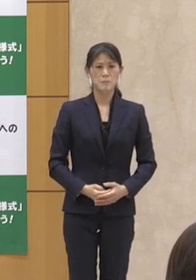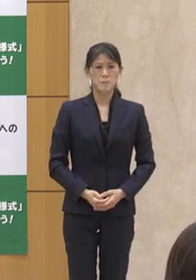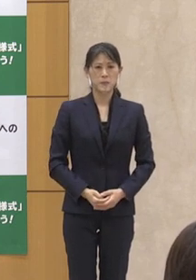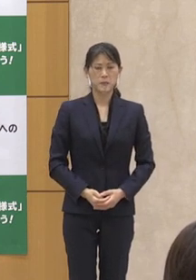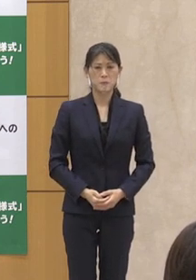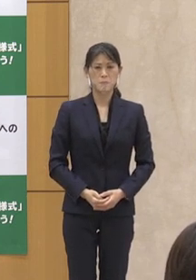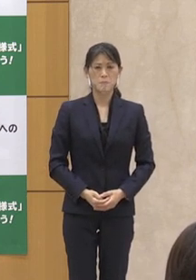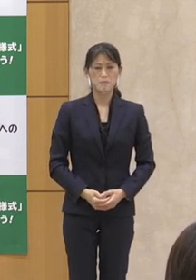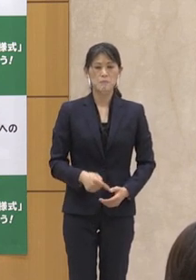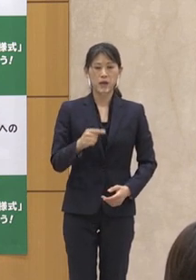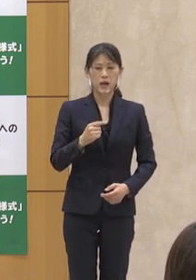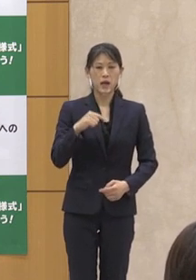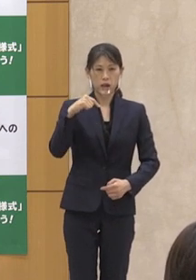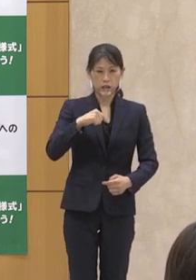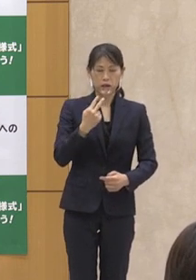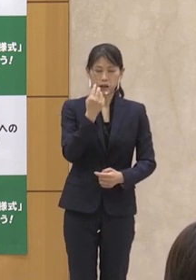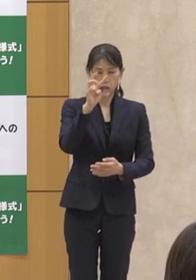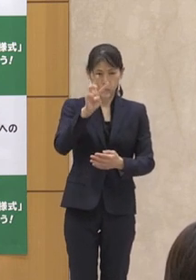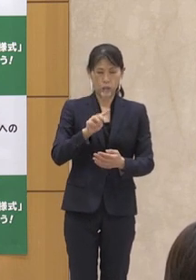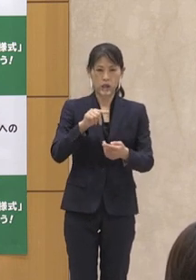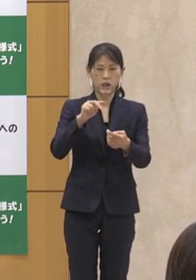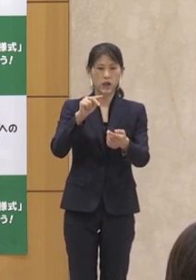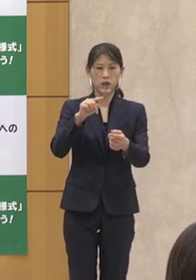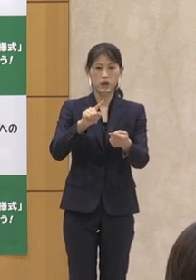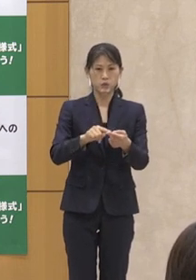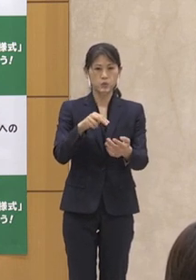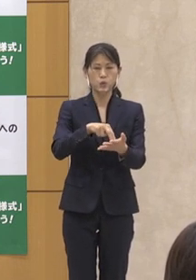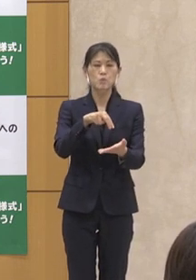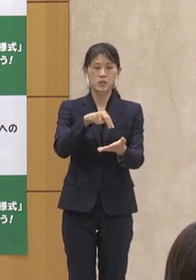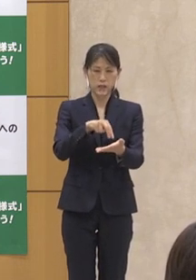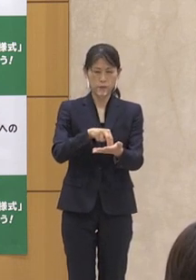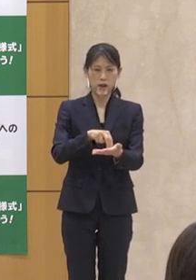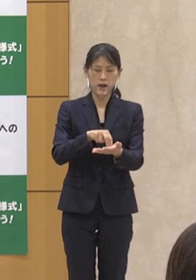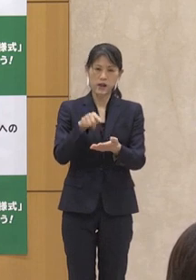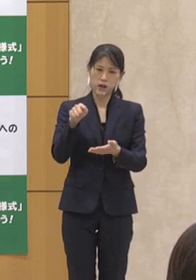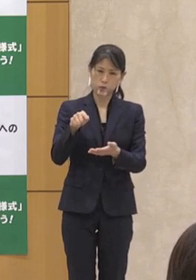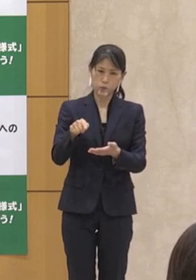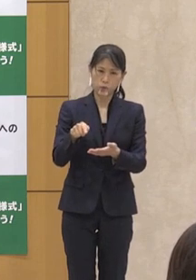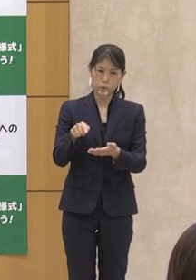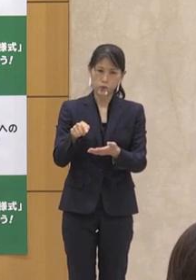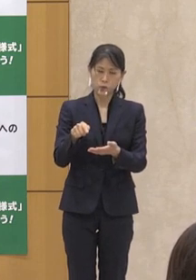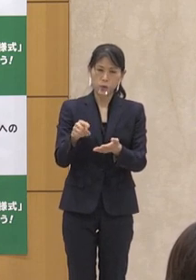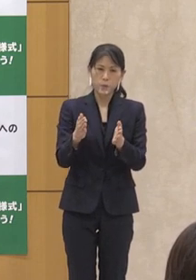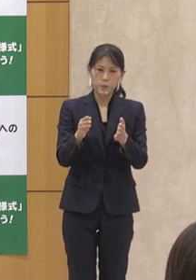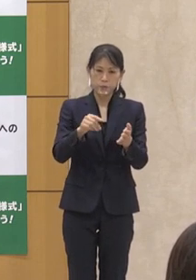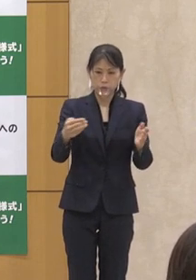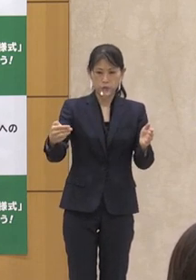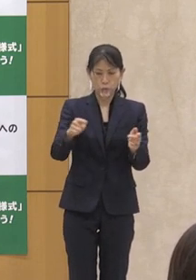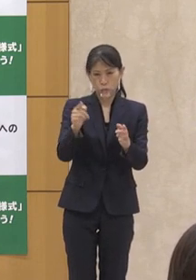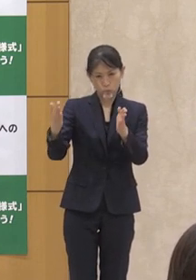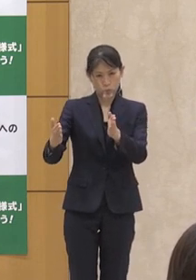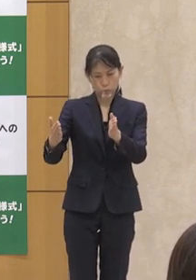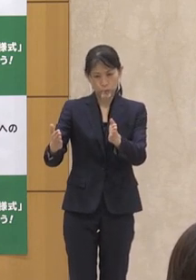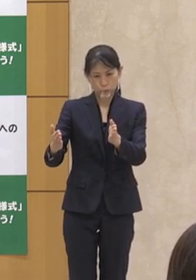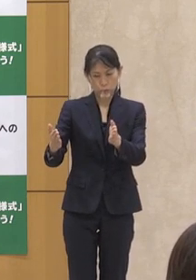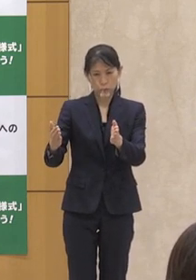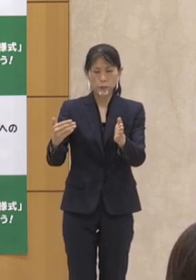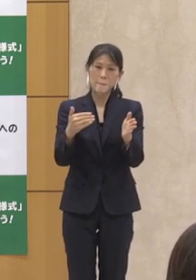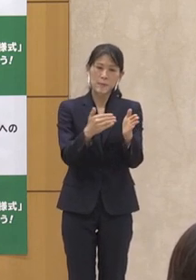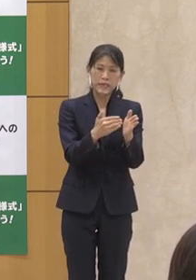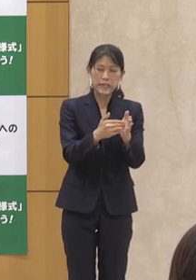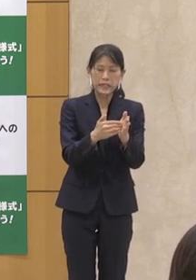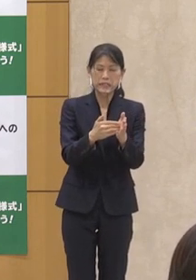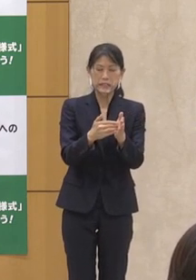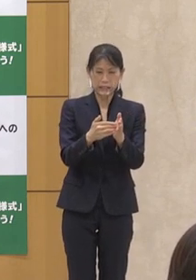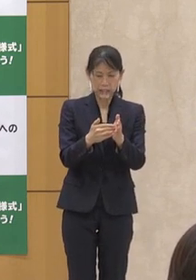香川県としてはそこに到達するまでにも講ずべき対策が必